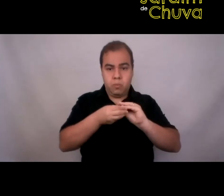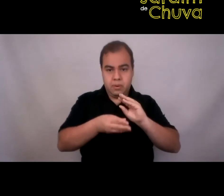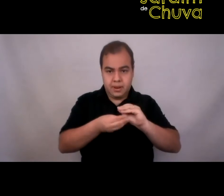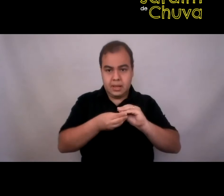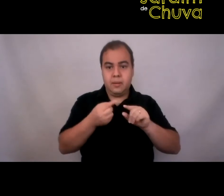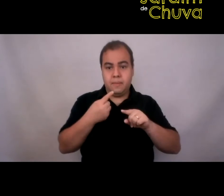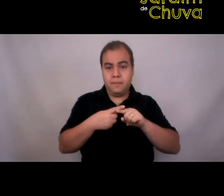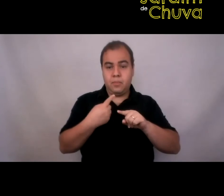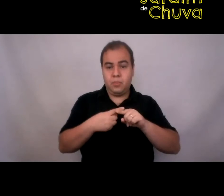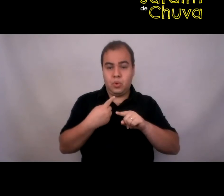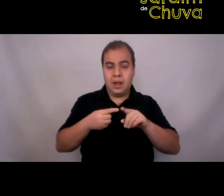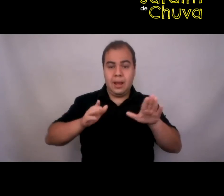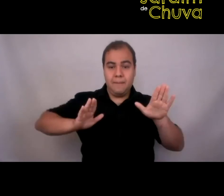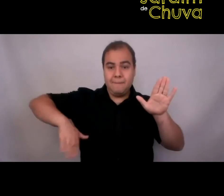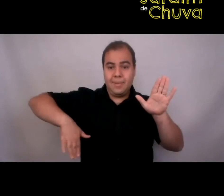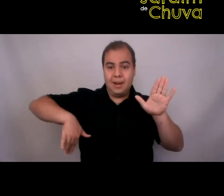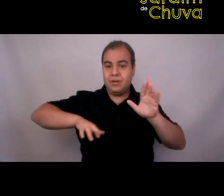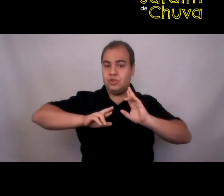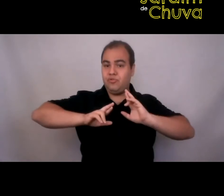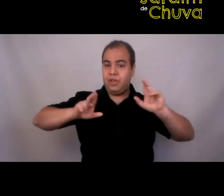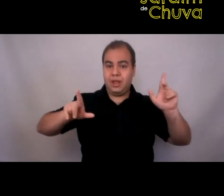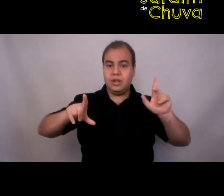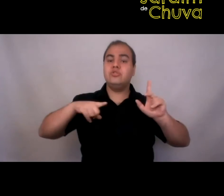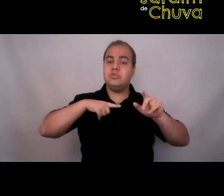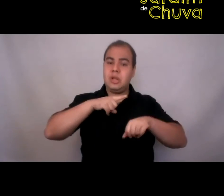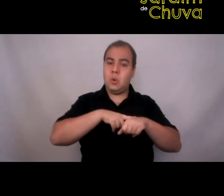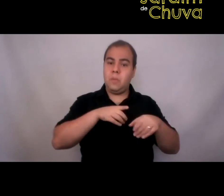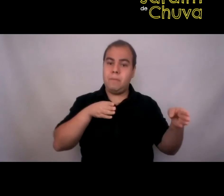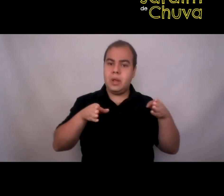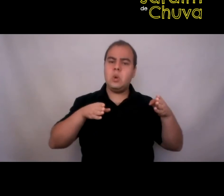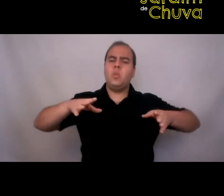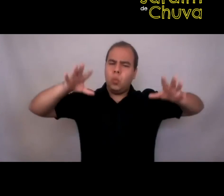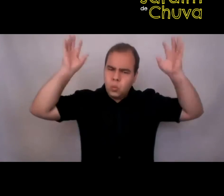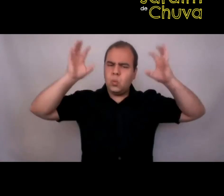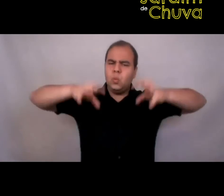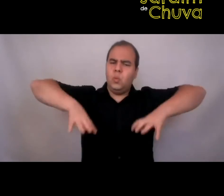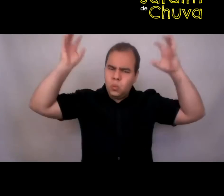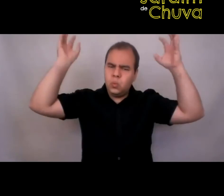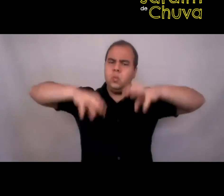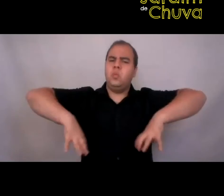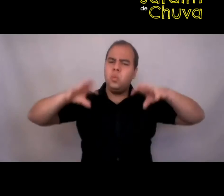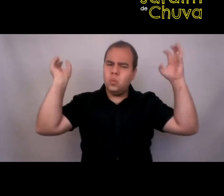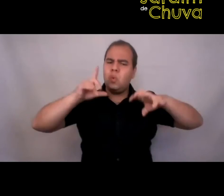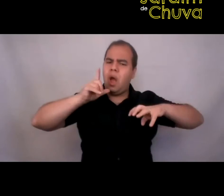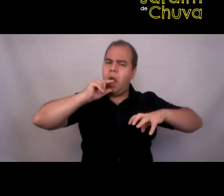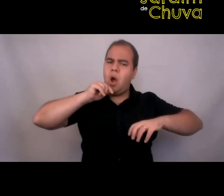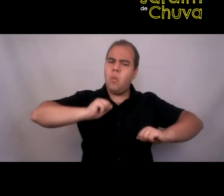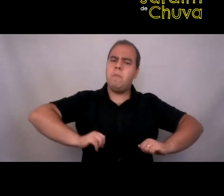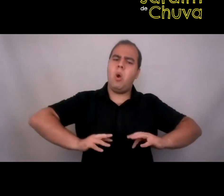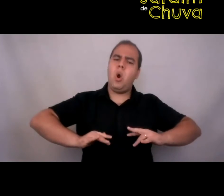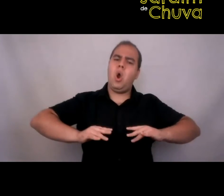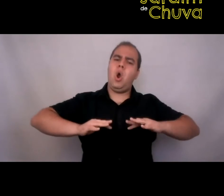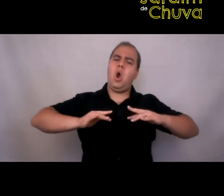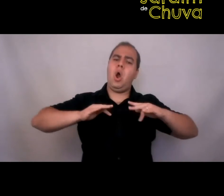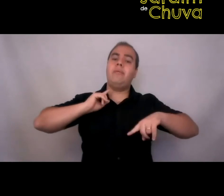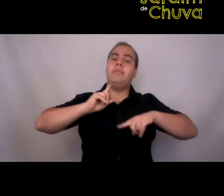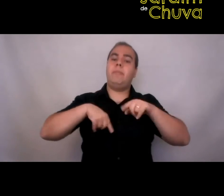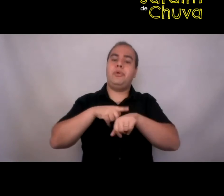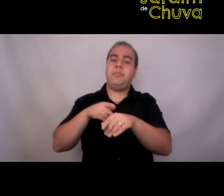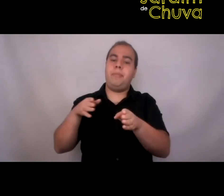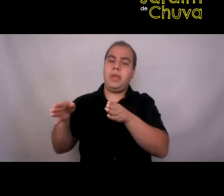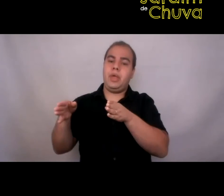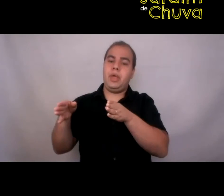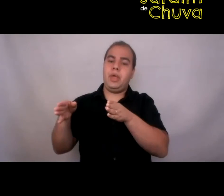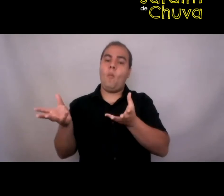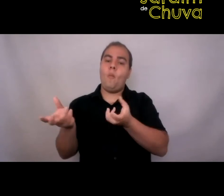problema é o contrário. Você tem uma época muito chuvosa, que você tem um acúmulo de água e depois você tem uma área mais seca. E